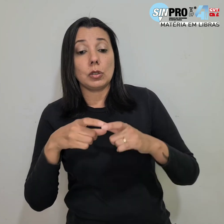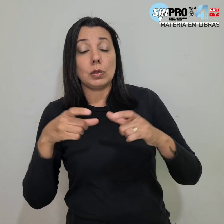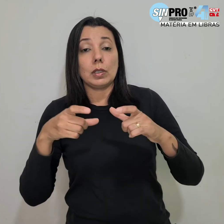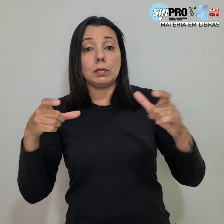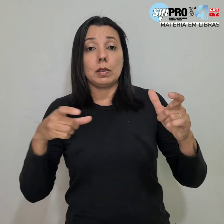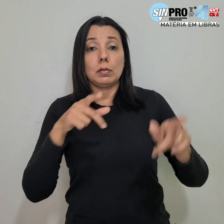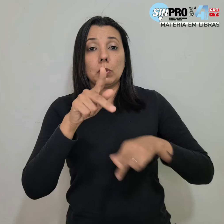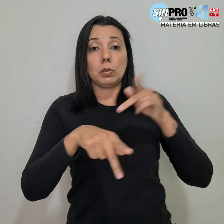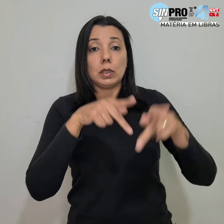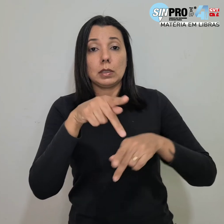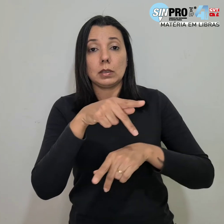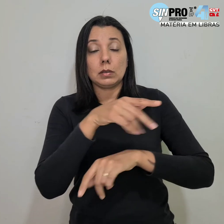crescimento da população de rua.